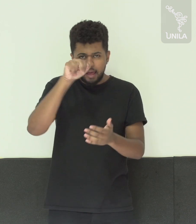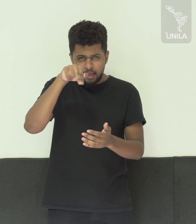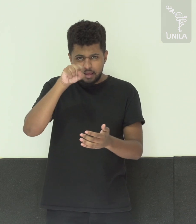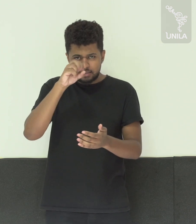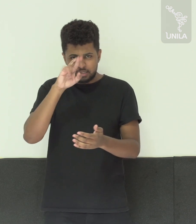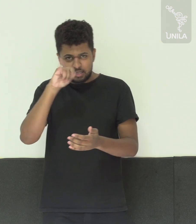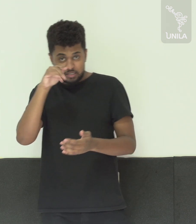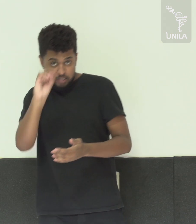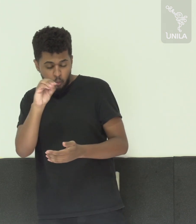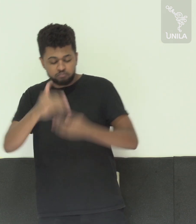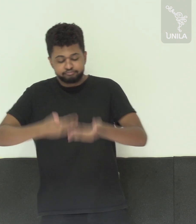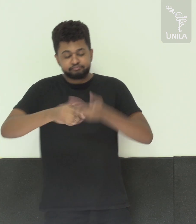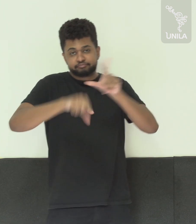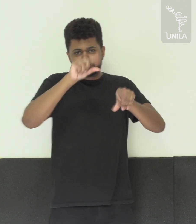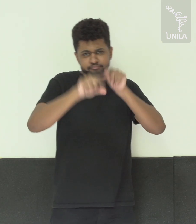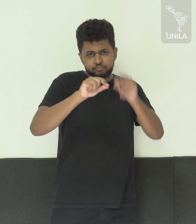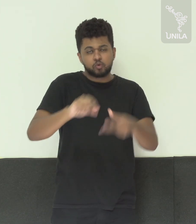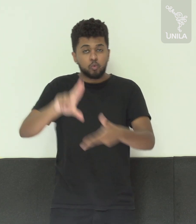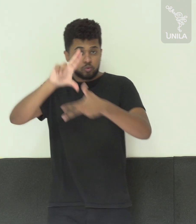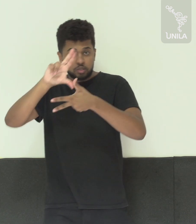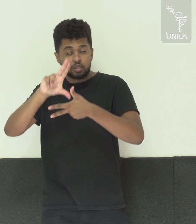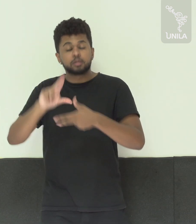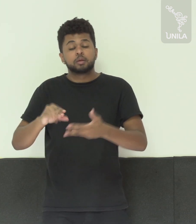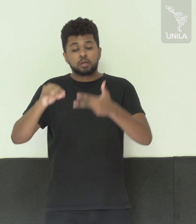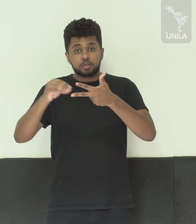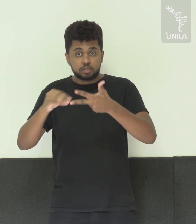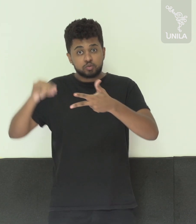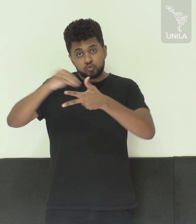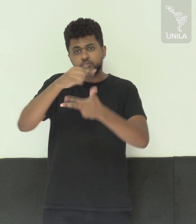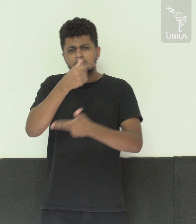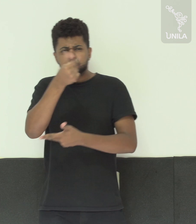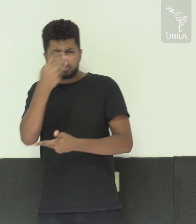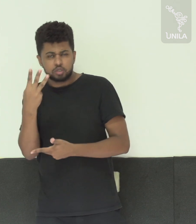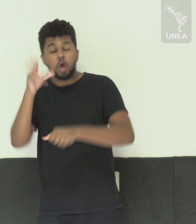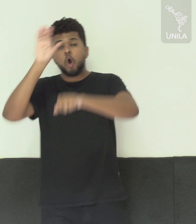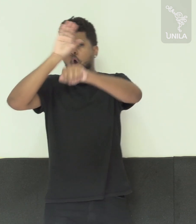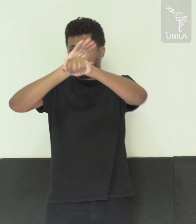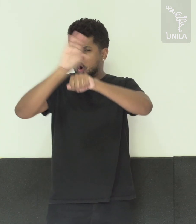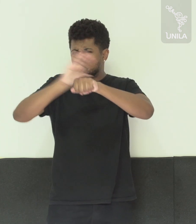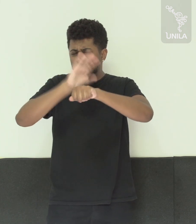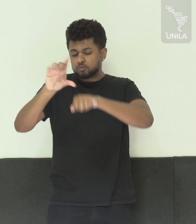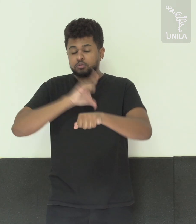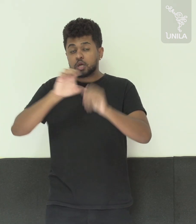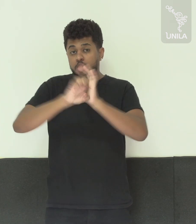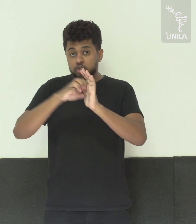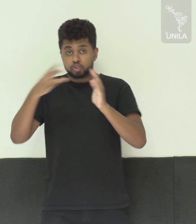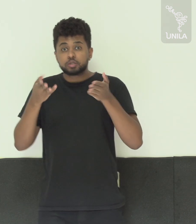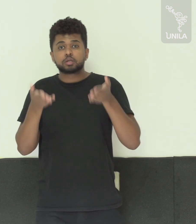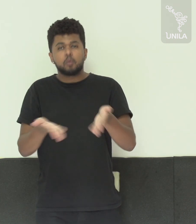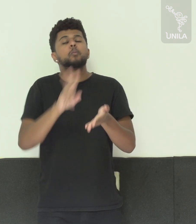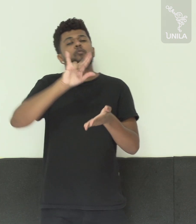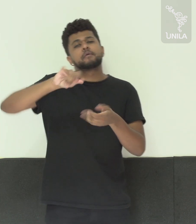processo seletivo UNILA SISU 2023 para os cursos previstos no presente edital